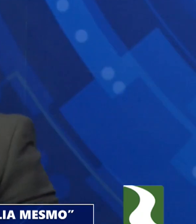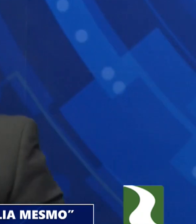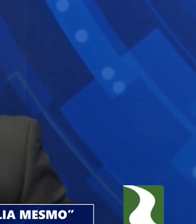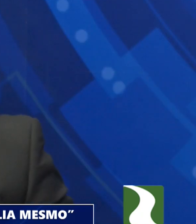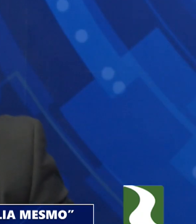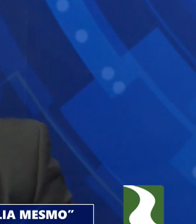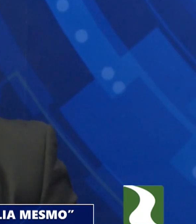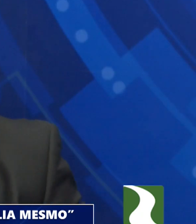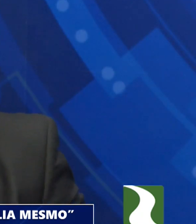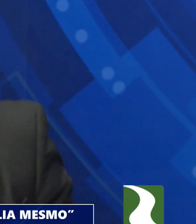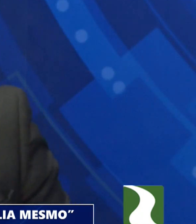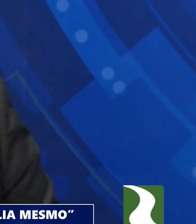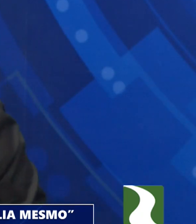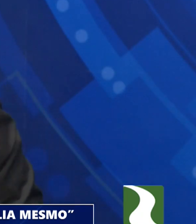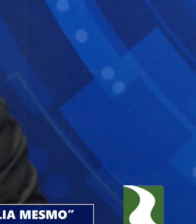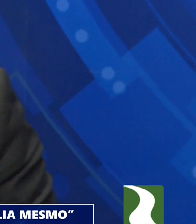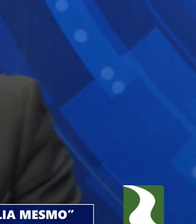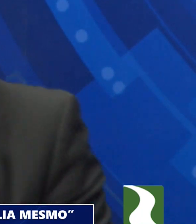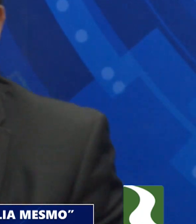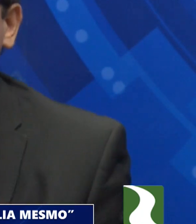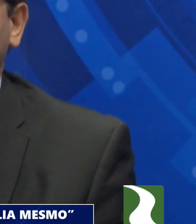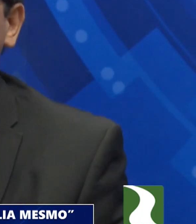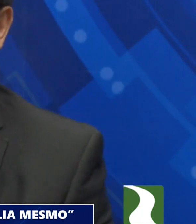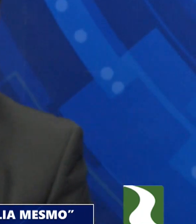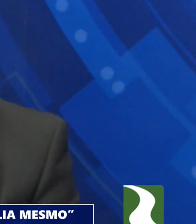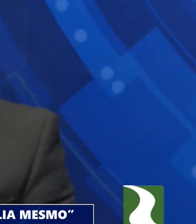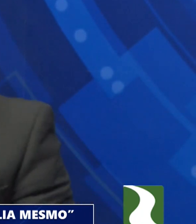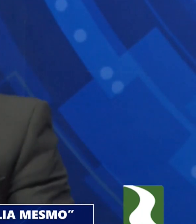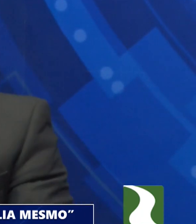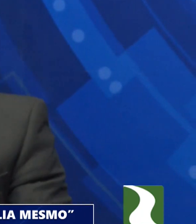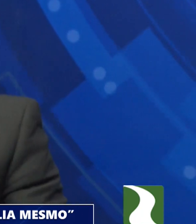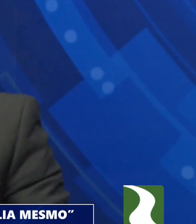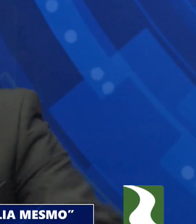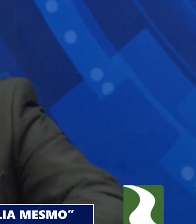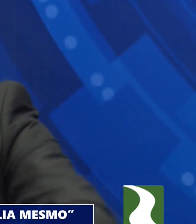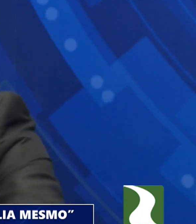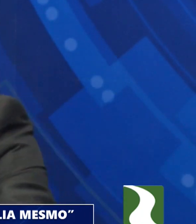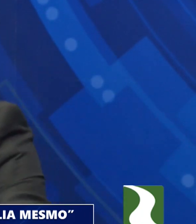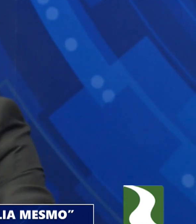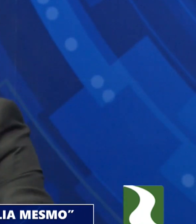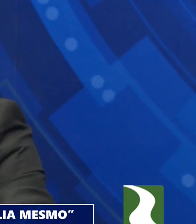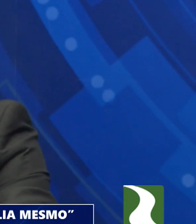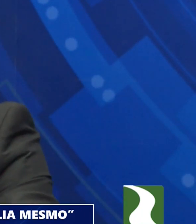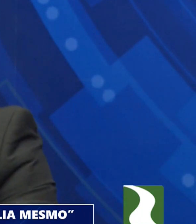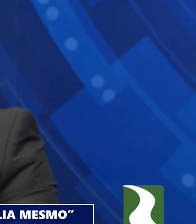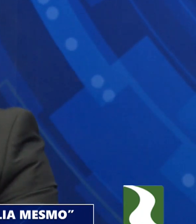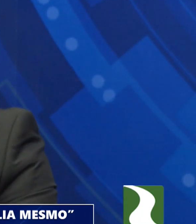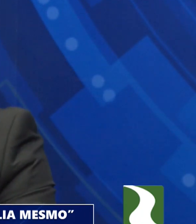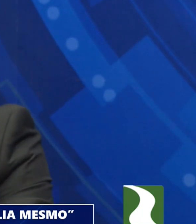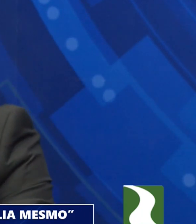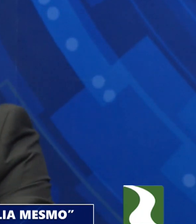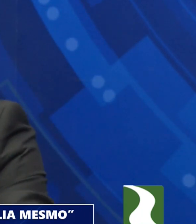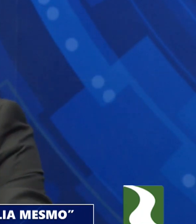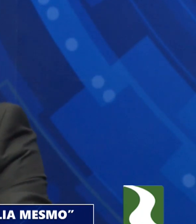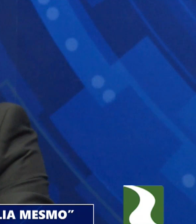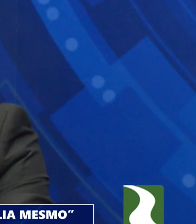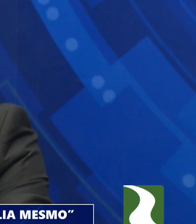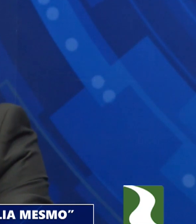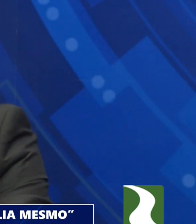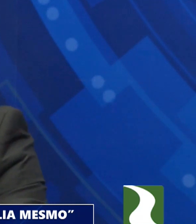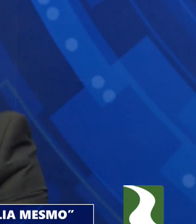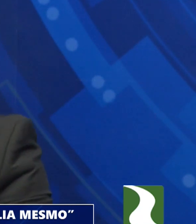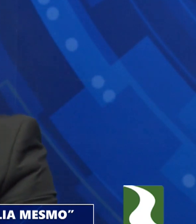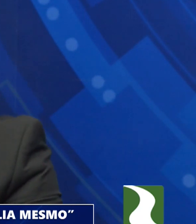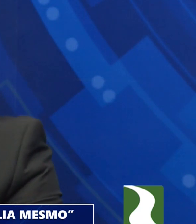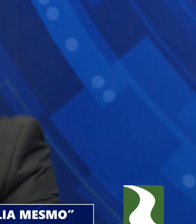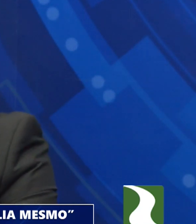é eu também penso que assim eu sou um cara muito indica o crítico né Tem coisa que eu apoio bolsonaro